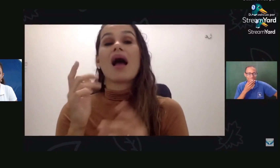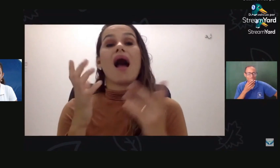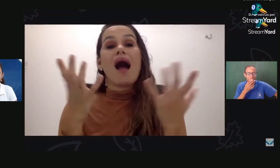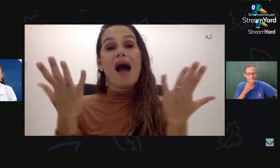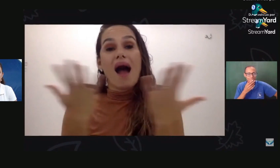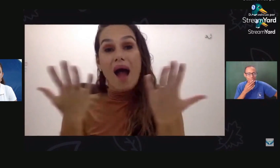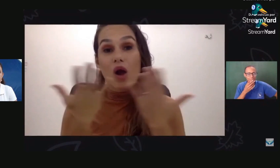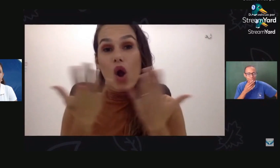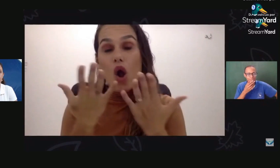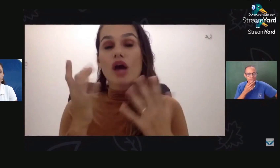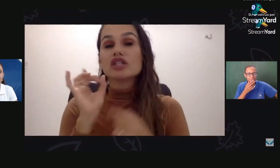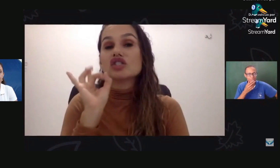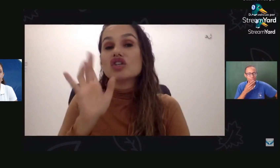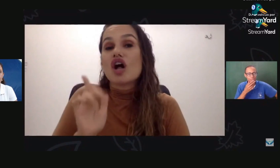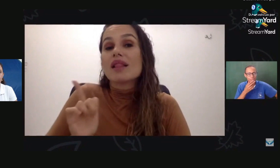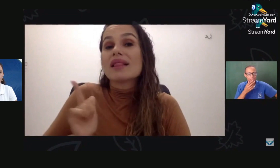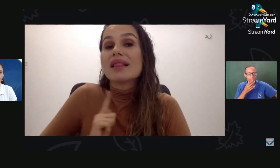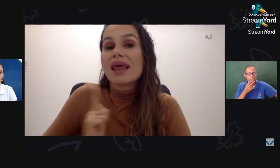Reginaldo coloca, né?